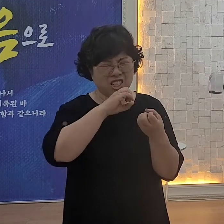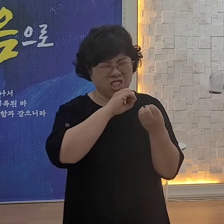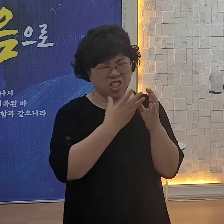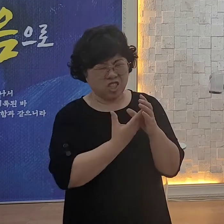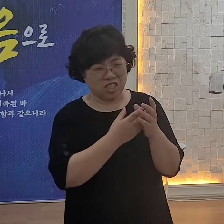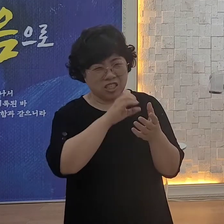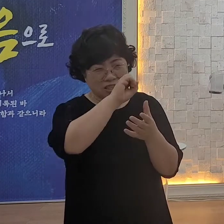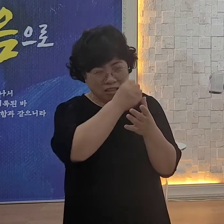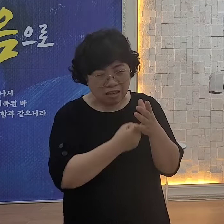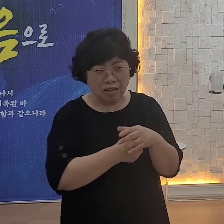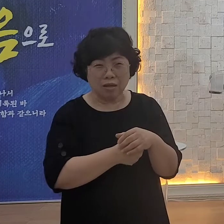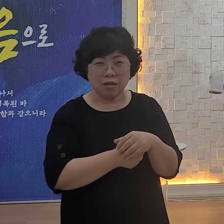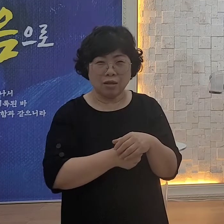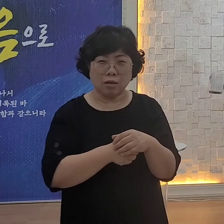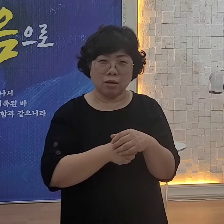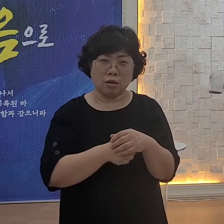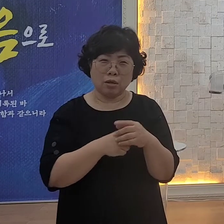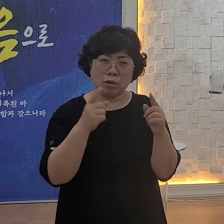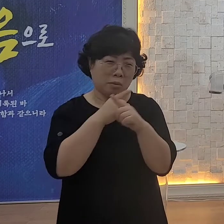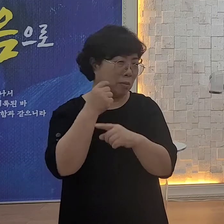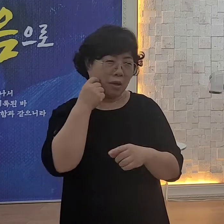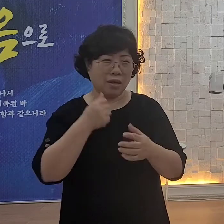어떻게 치료하냐.